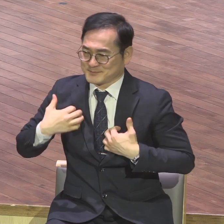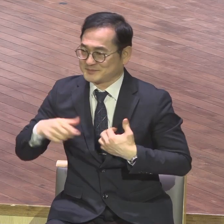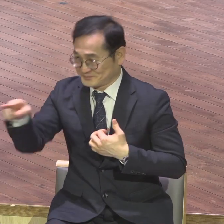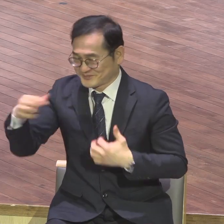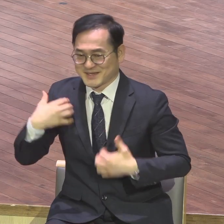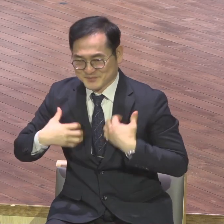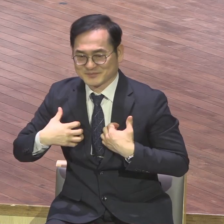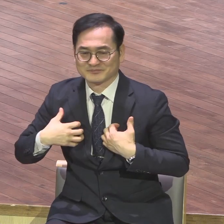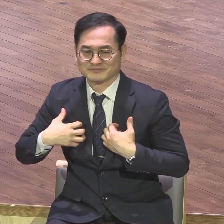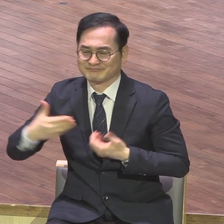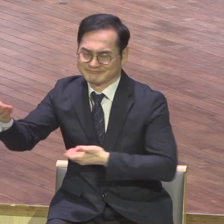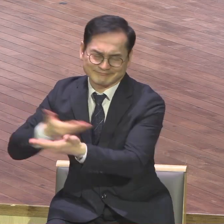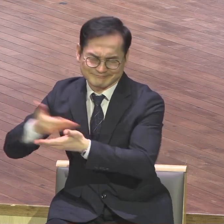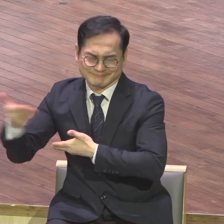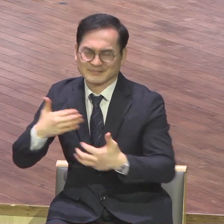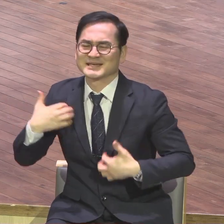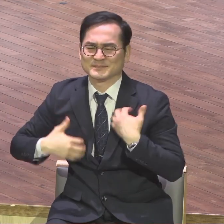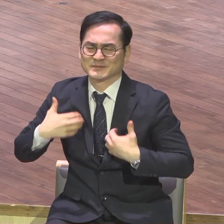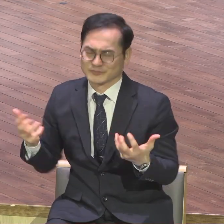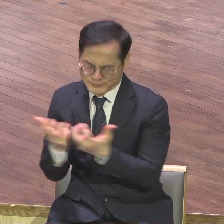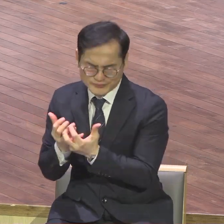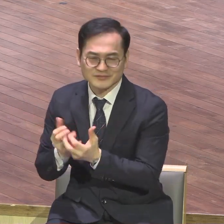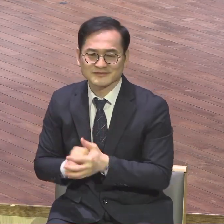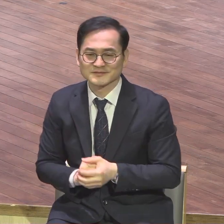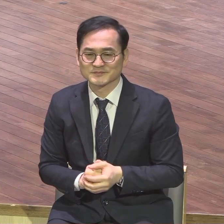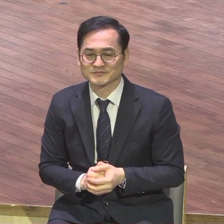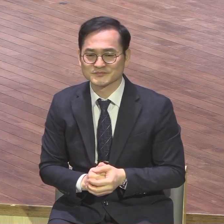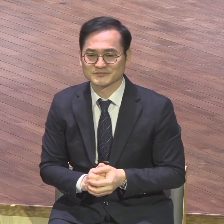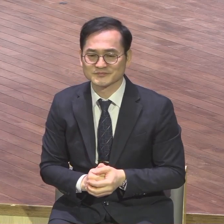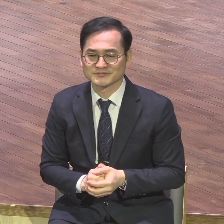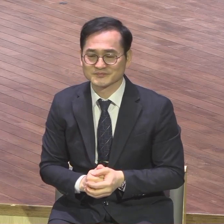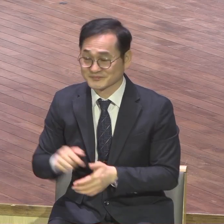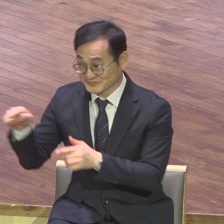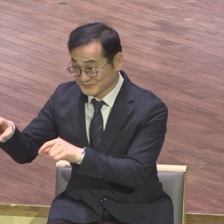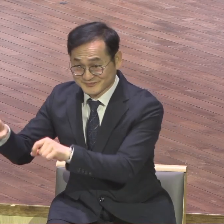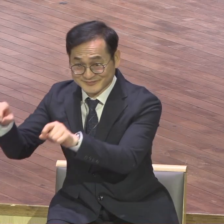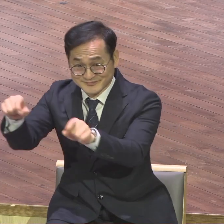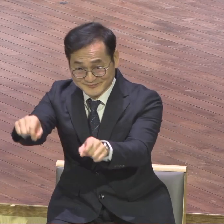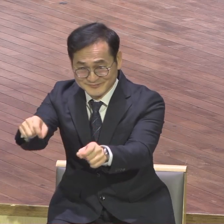나를 살리고 이웃을 살리는 복음 체질되기 바랍니다.